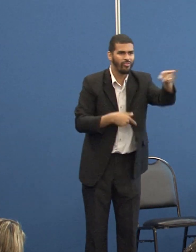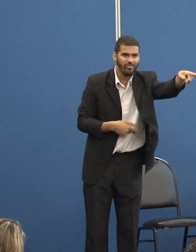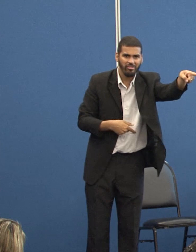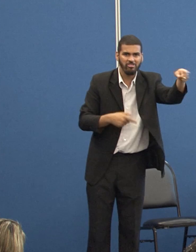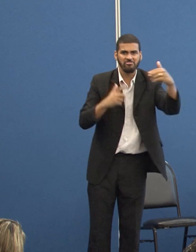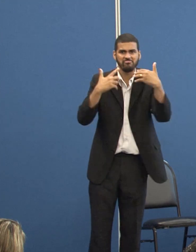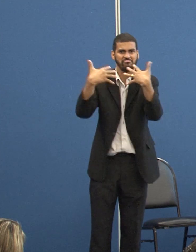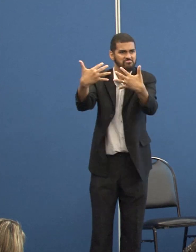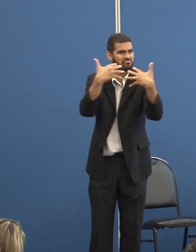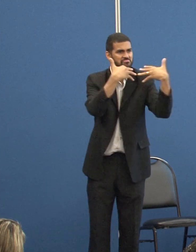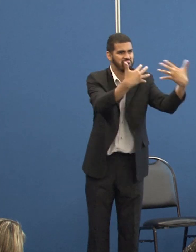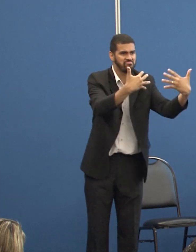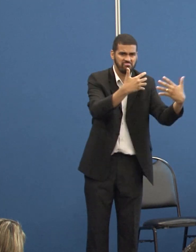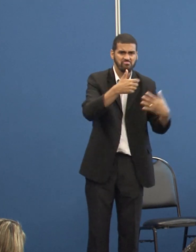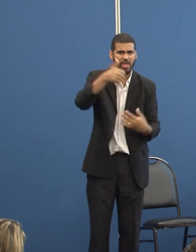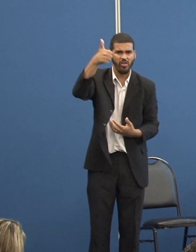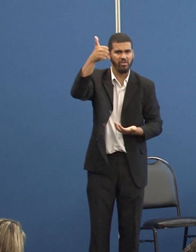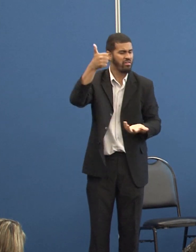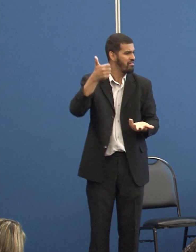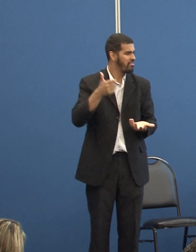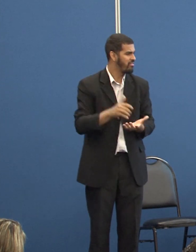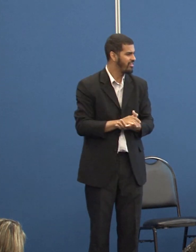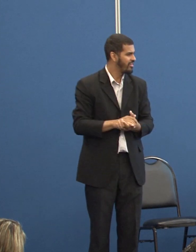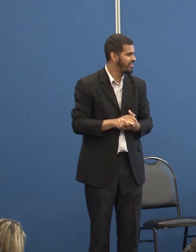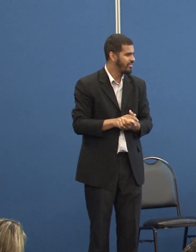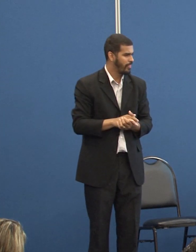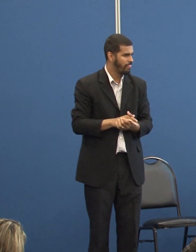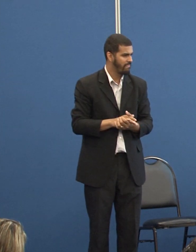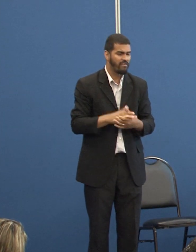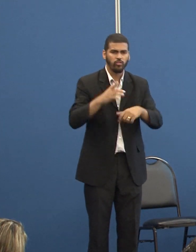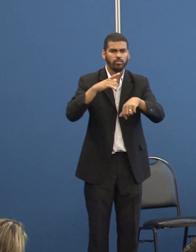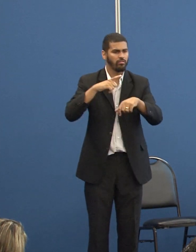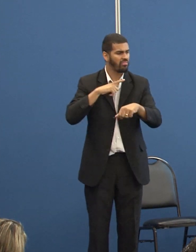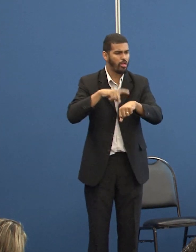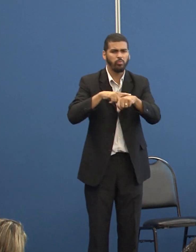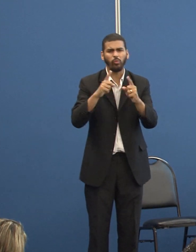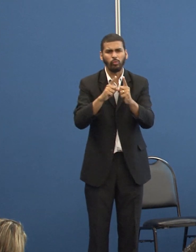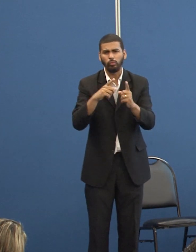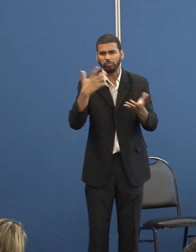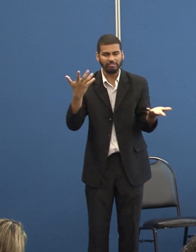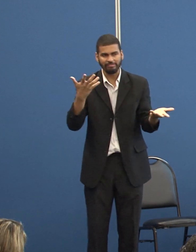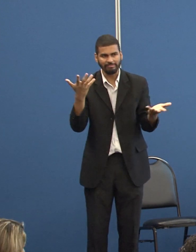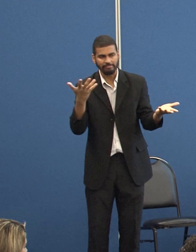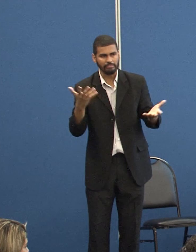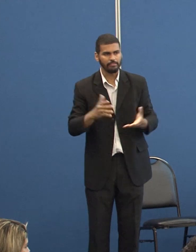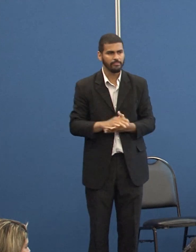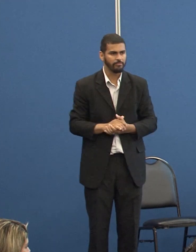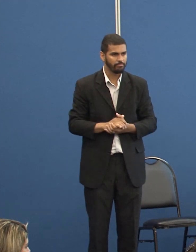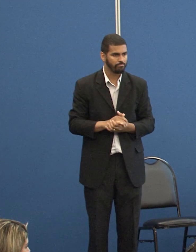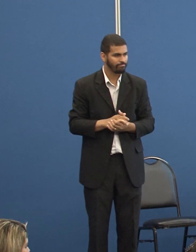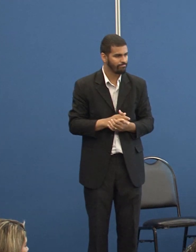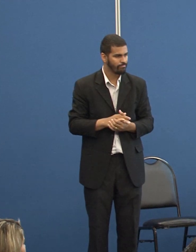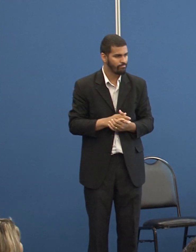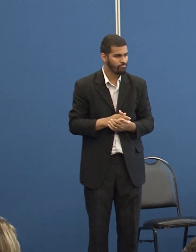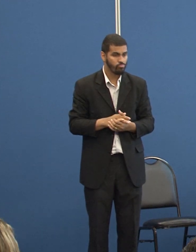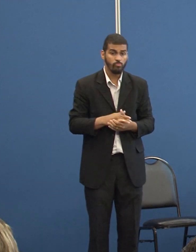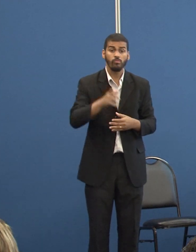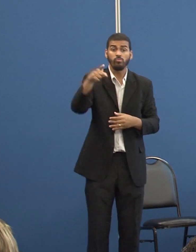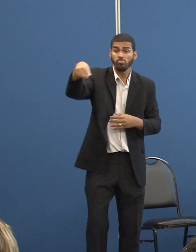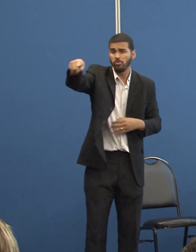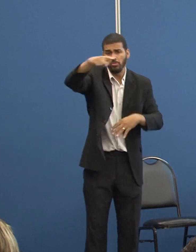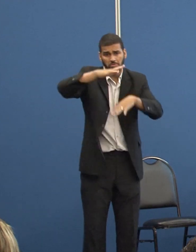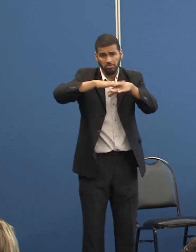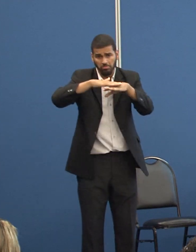Pode ser. Melhor, porque pelo tempo nós temos um tempinho curto. Qual o gênero que